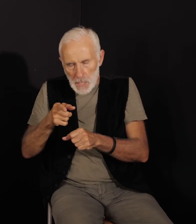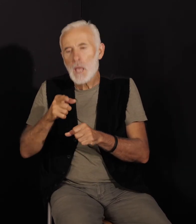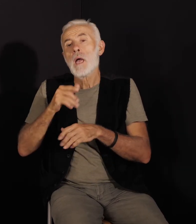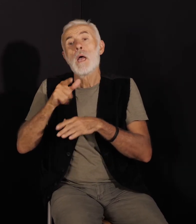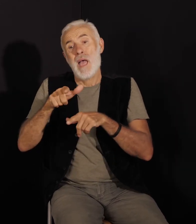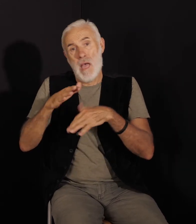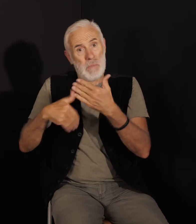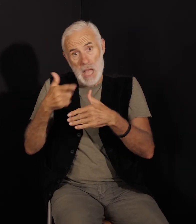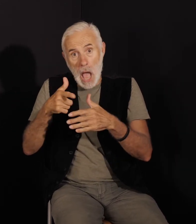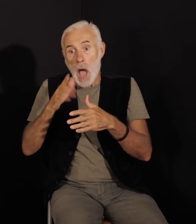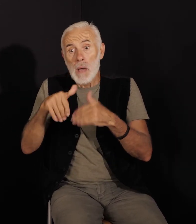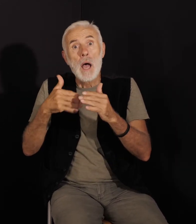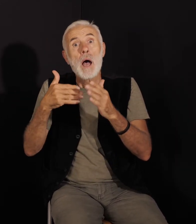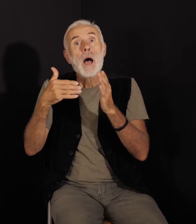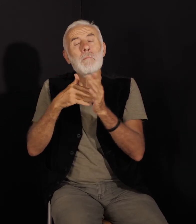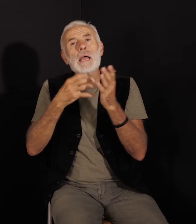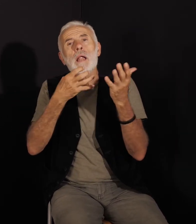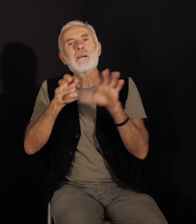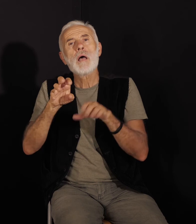années 30, au moment où l'usine Ford